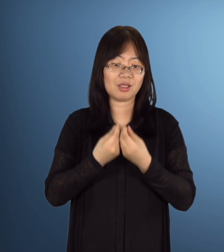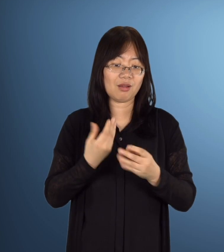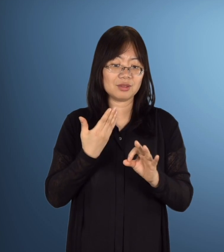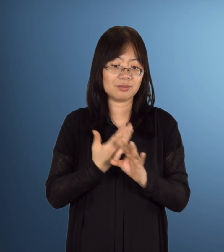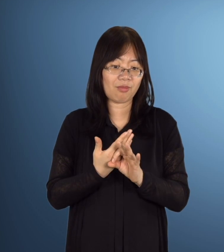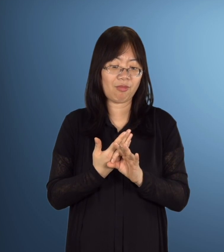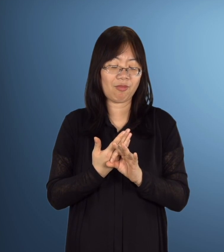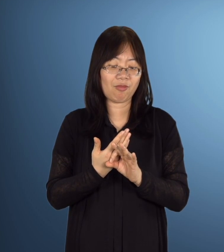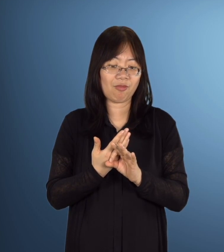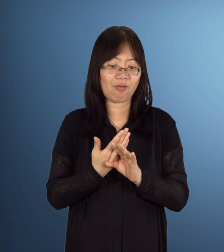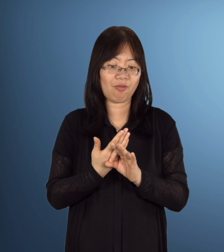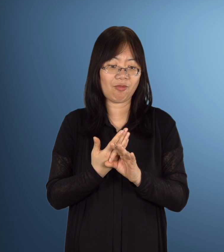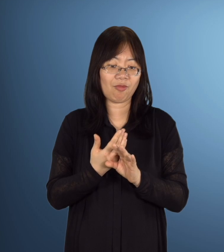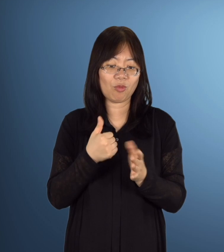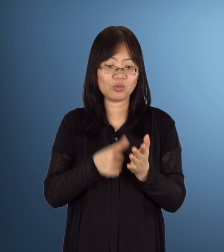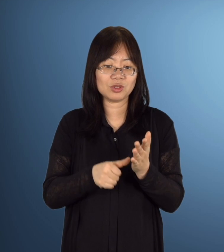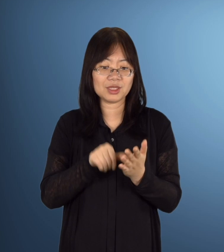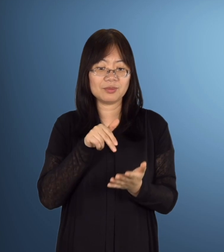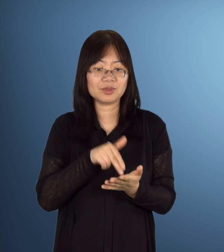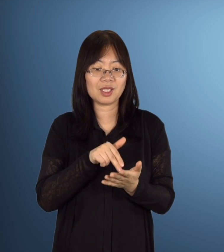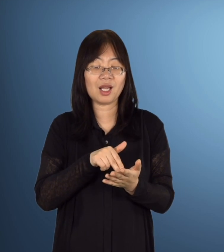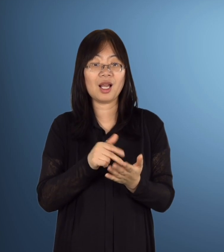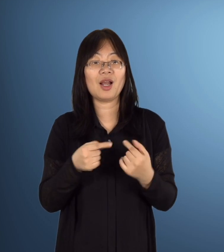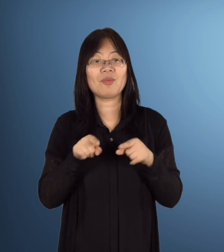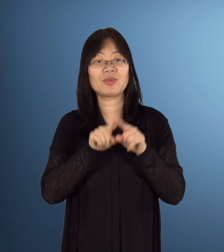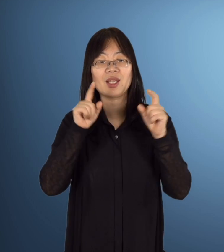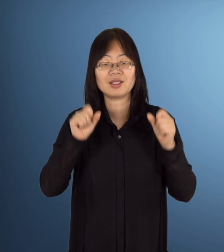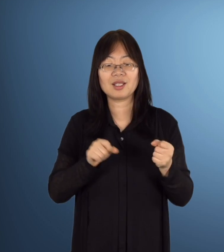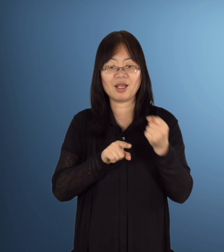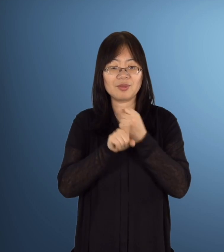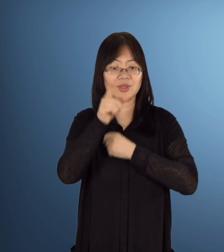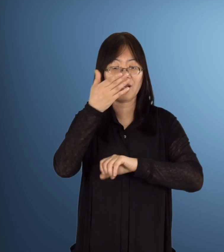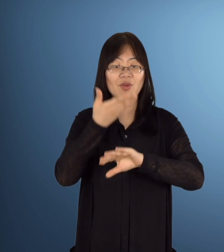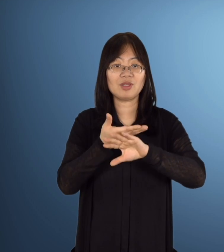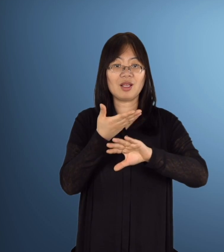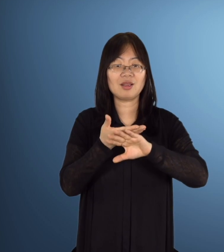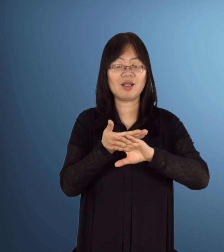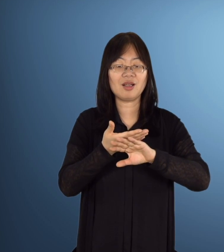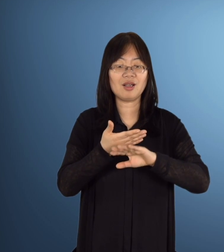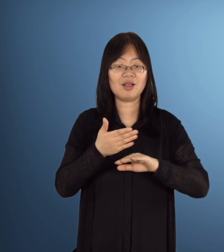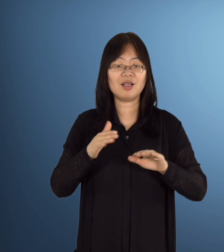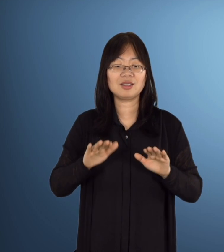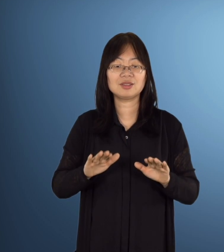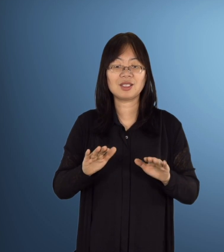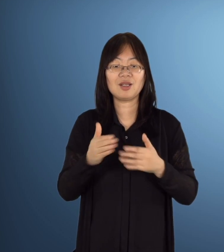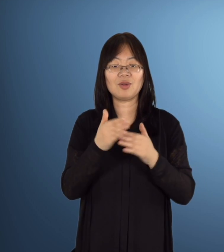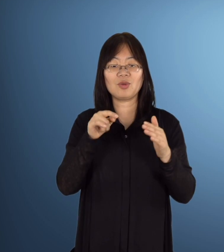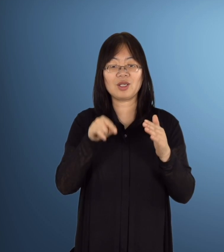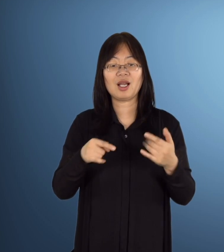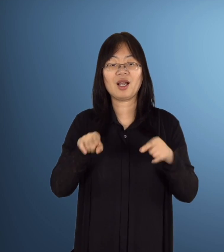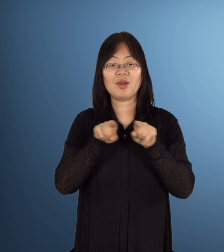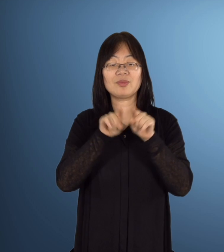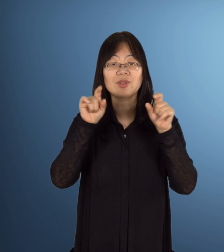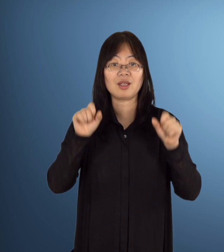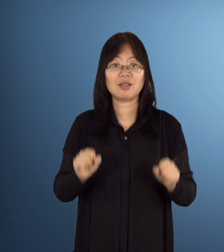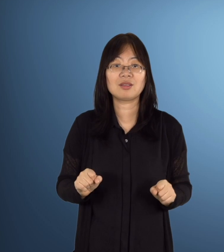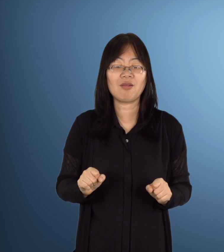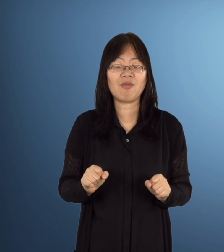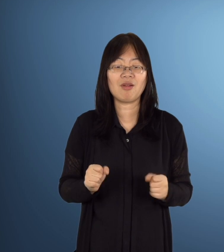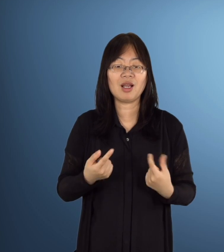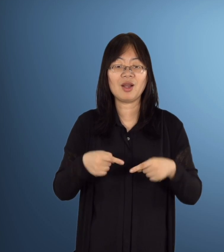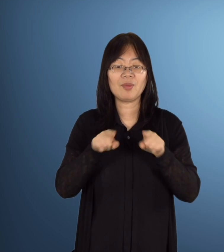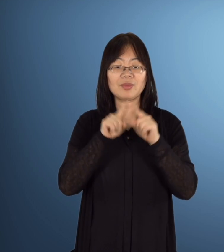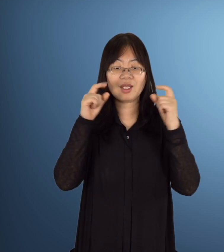들면 물리적으로 이렇게 함께 있다 그 뜻이 아니에요. 자, 우리가 이 공간에 함께 있어요.